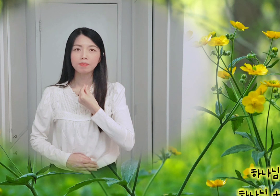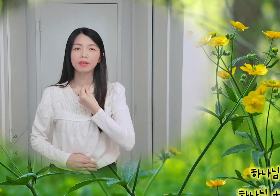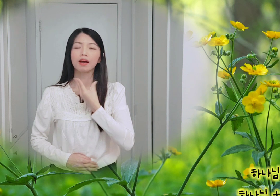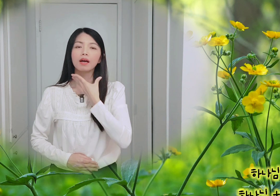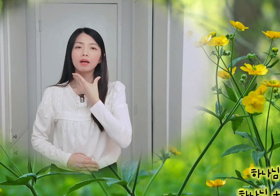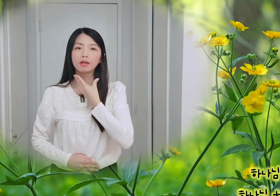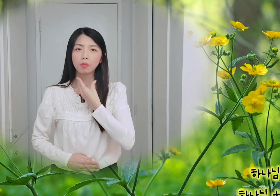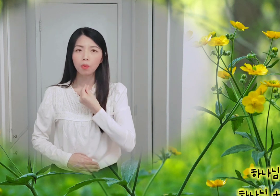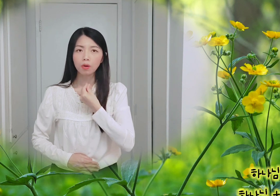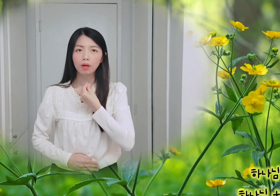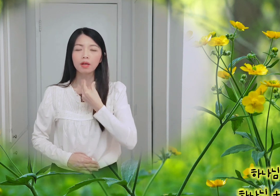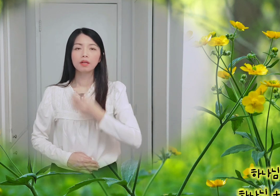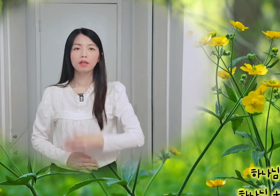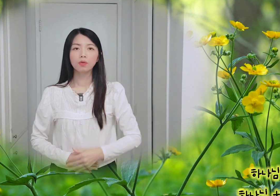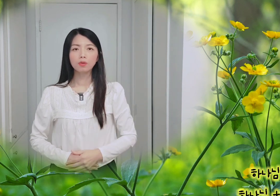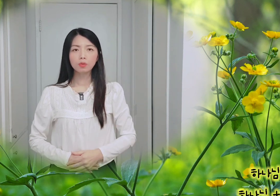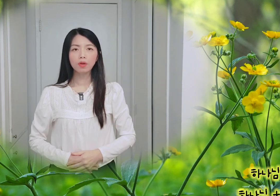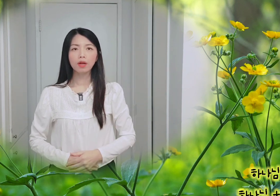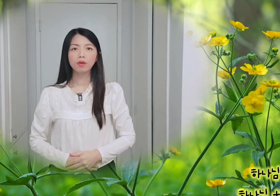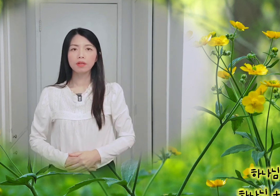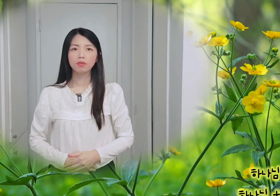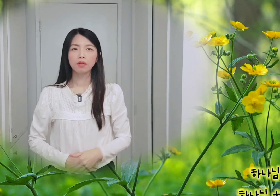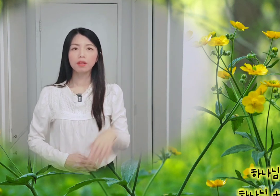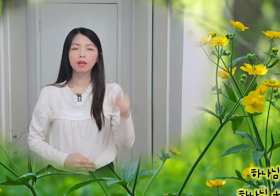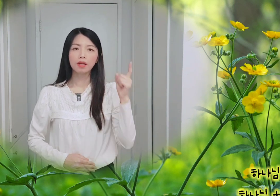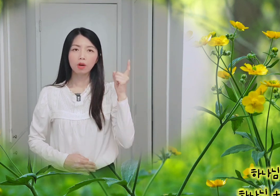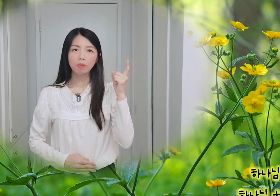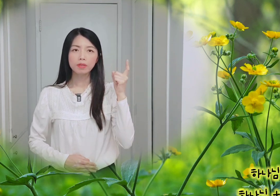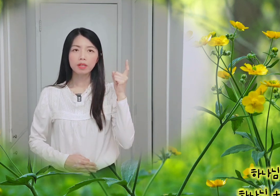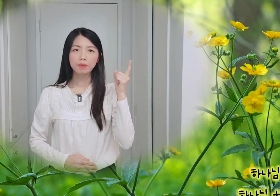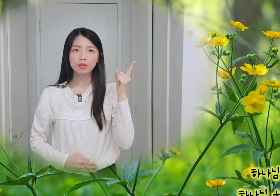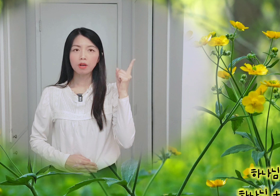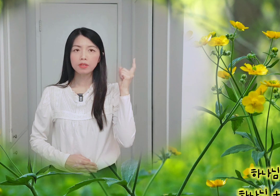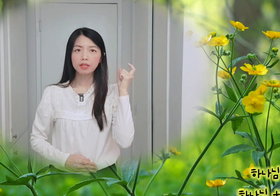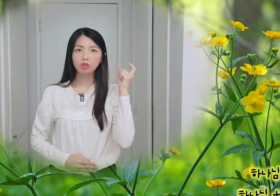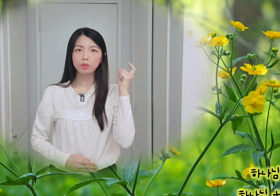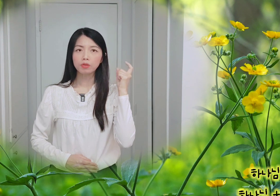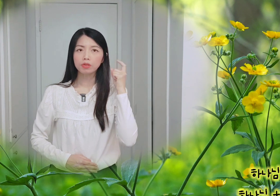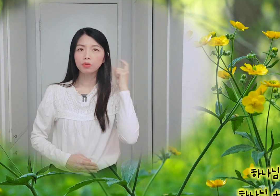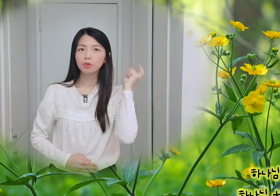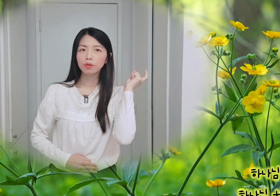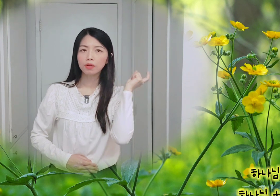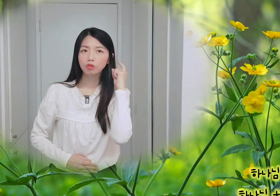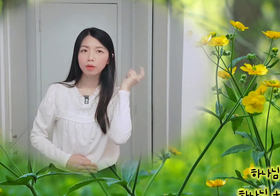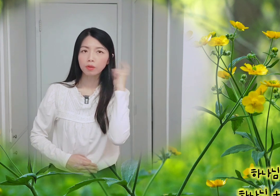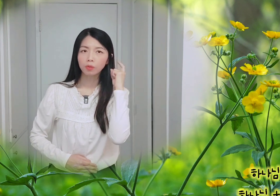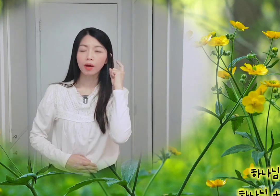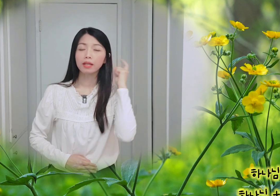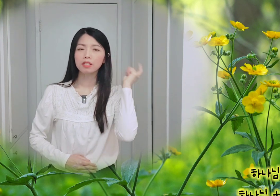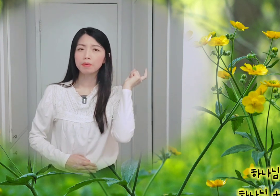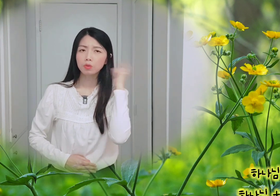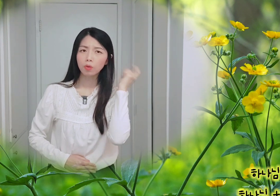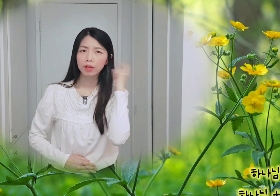이런 뜻입니다. 복. 그리고 소리라고 하는 뜻의 수어는 검지를 펴셔서 살짝 구부려 주시고 귀를 2번